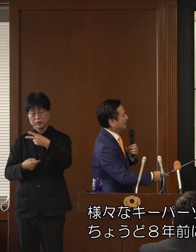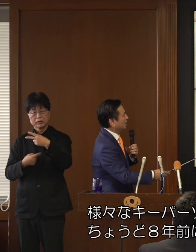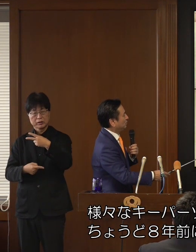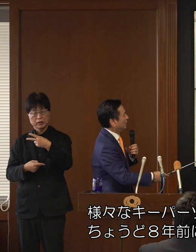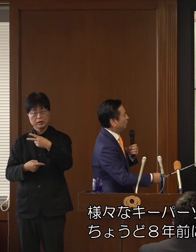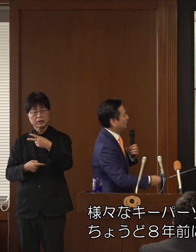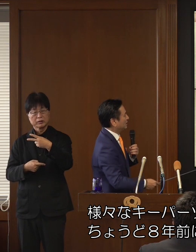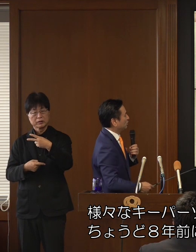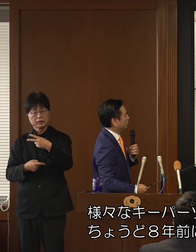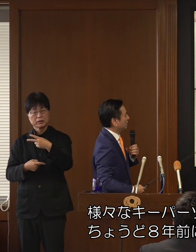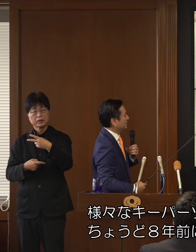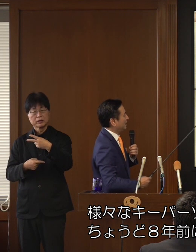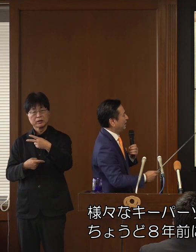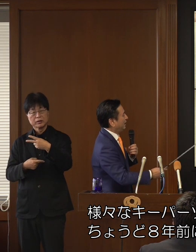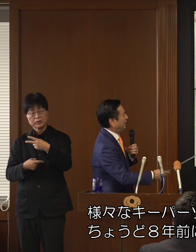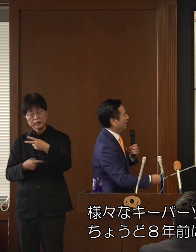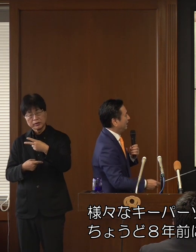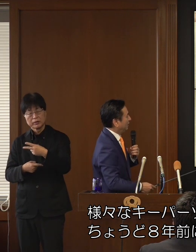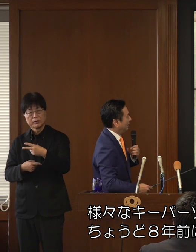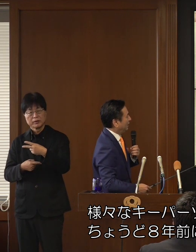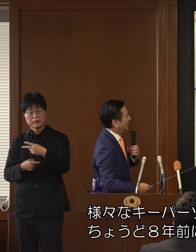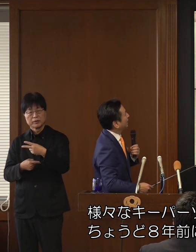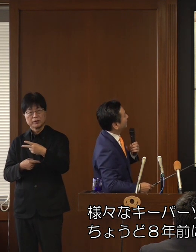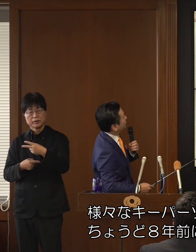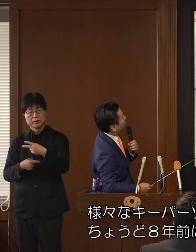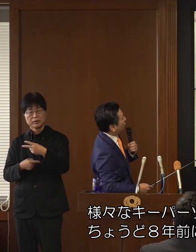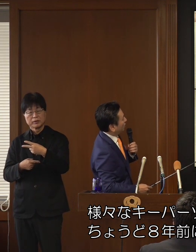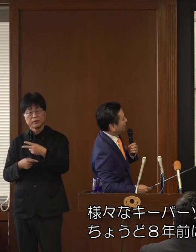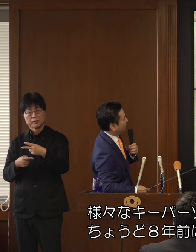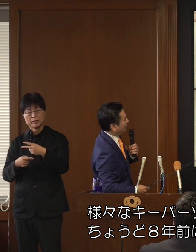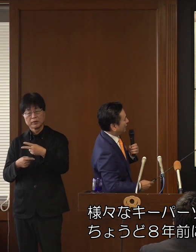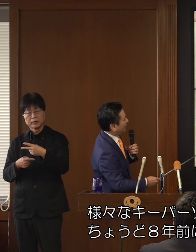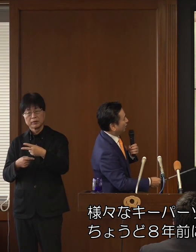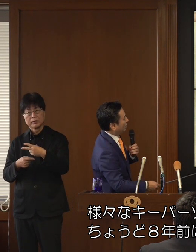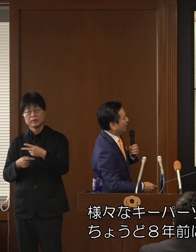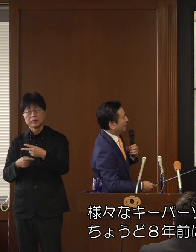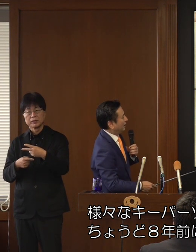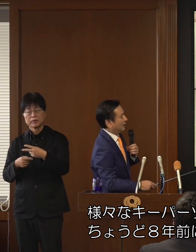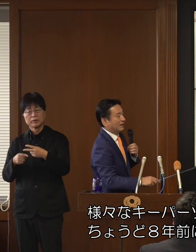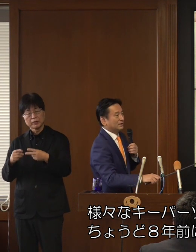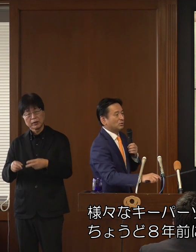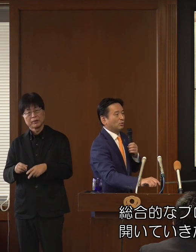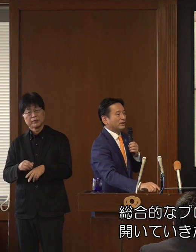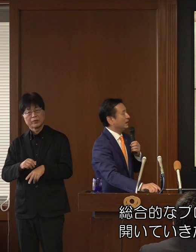ソン200名の皆さんを招待して、ちょうど8年前にやったような